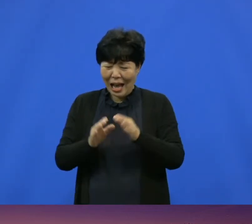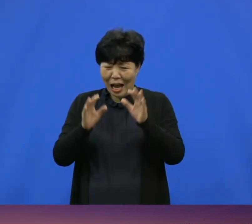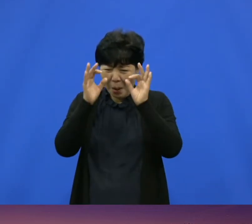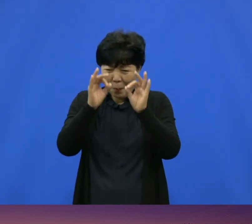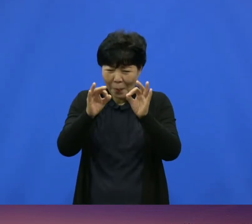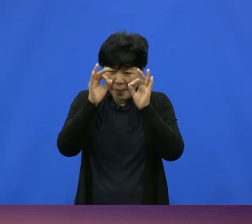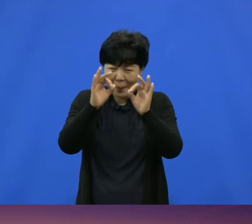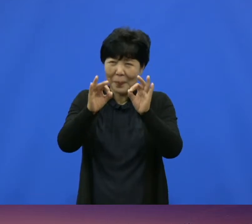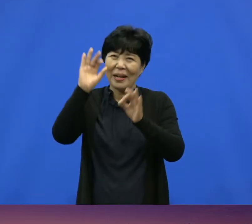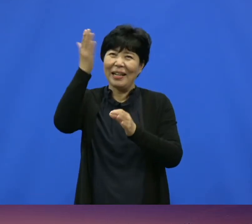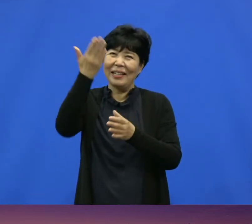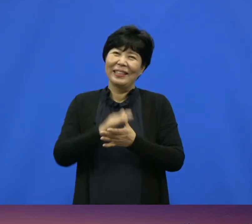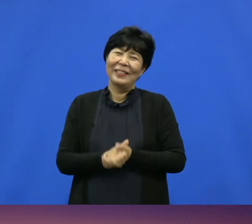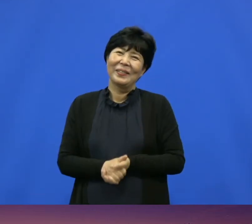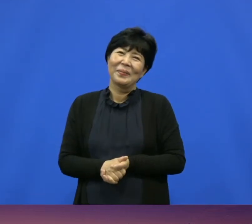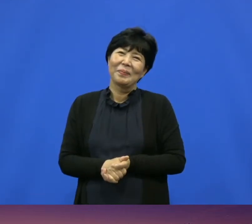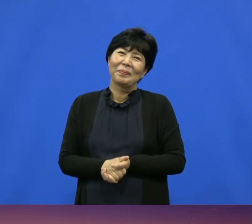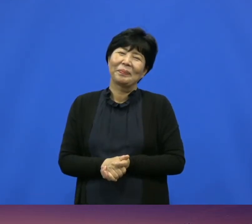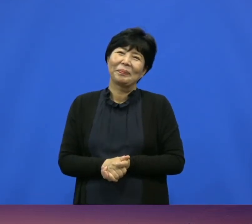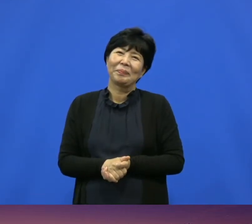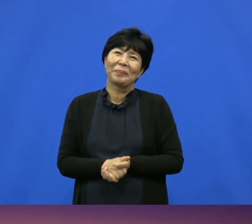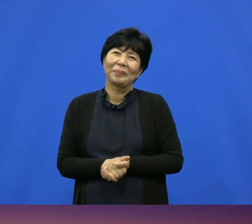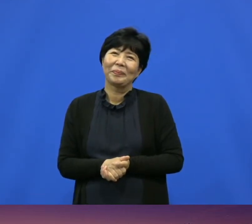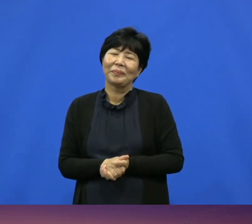몰아보다가 큰일 나요. 몰아보다가.